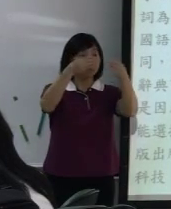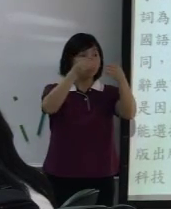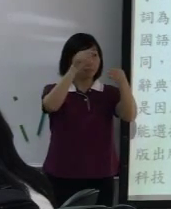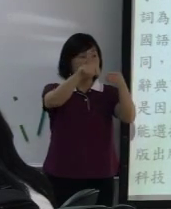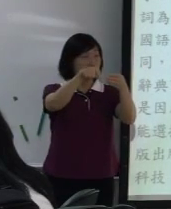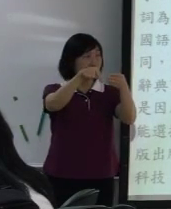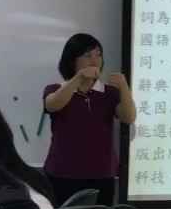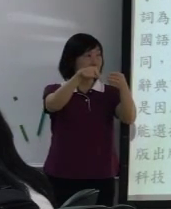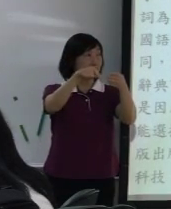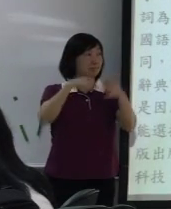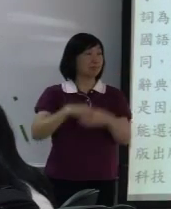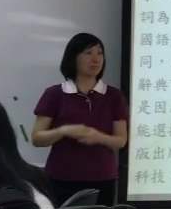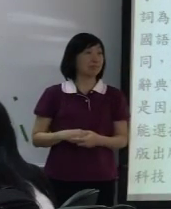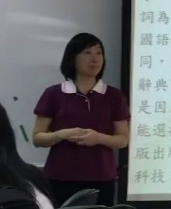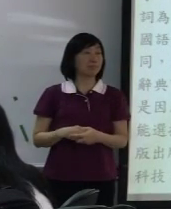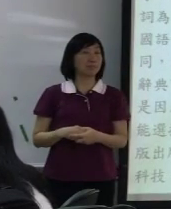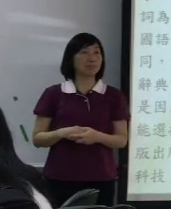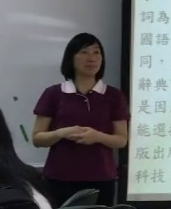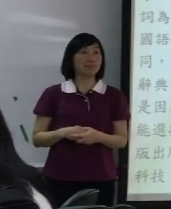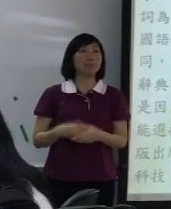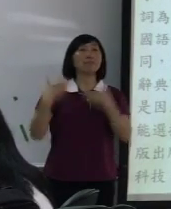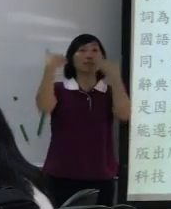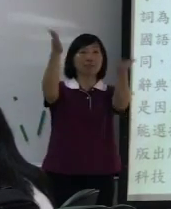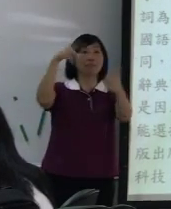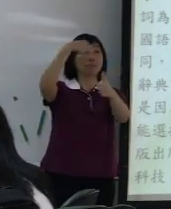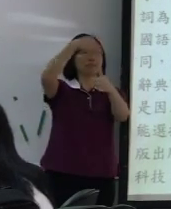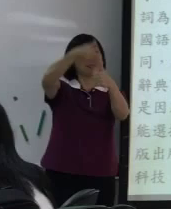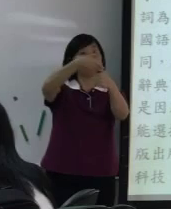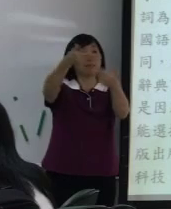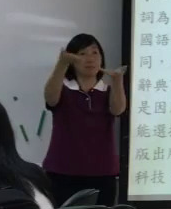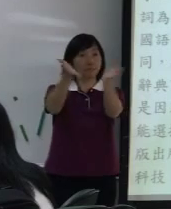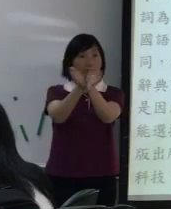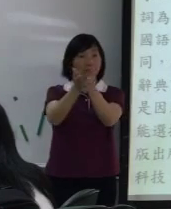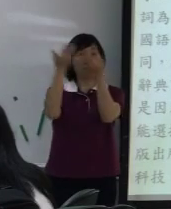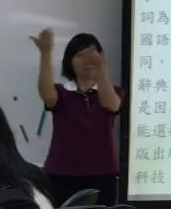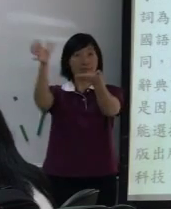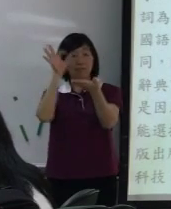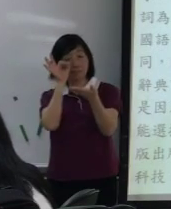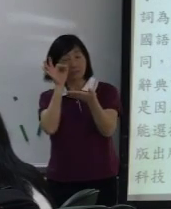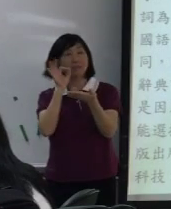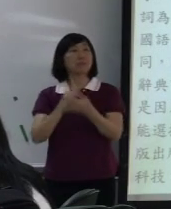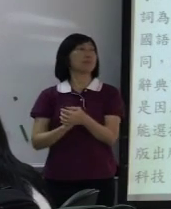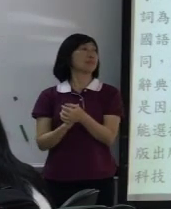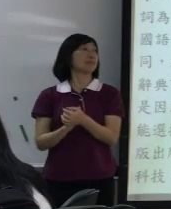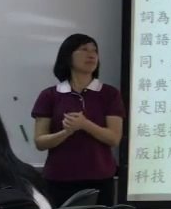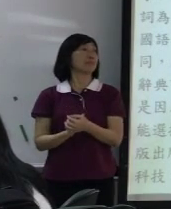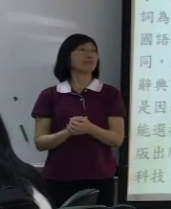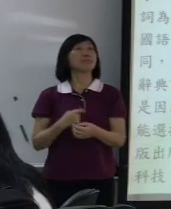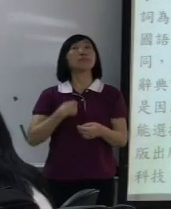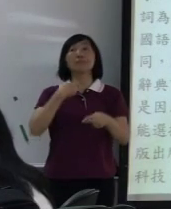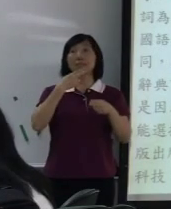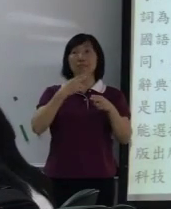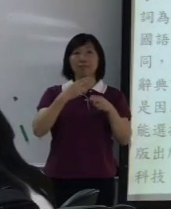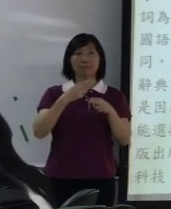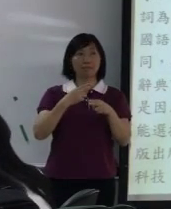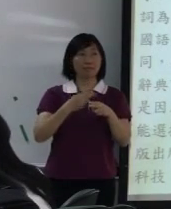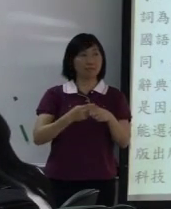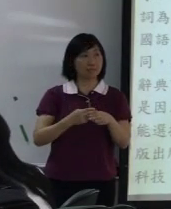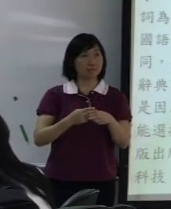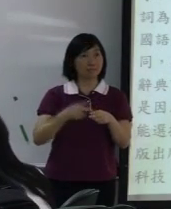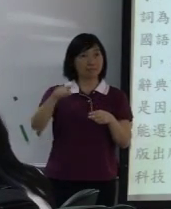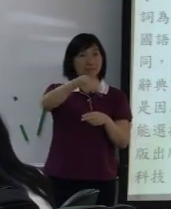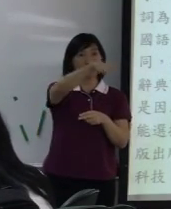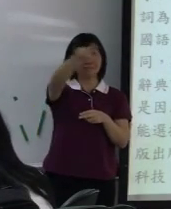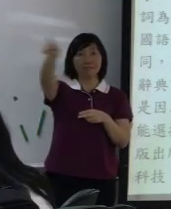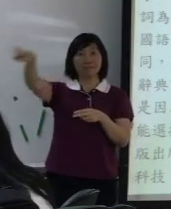啊，除了交给教育部报告以外，哦，我相信